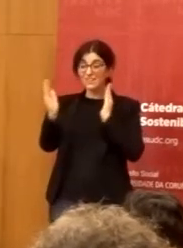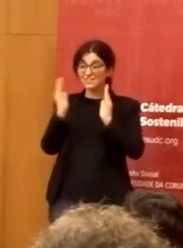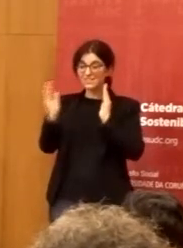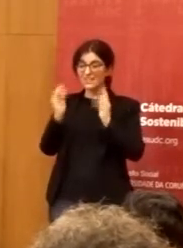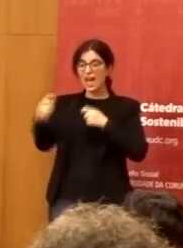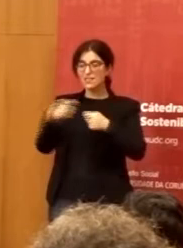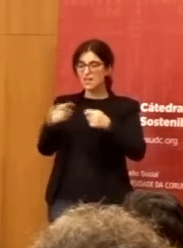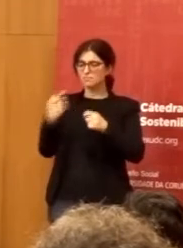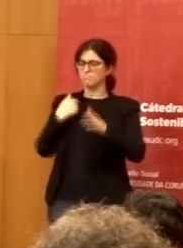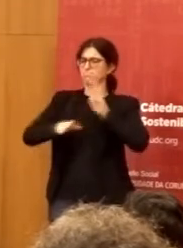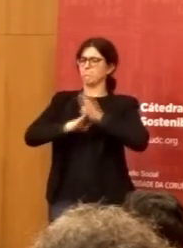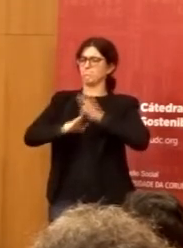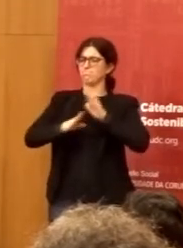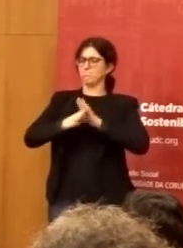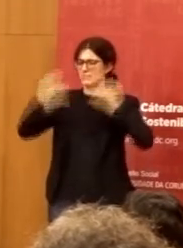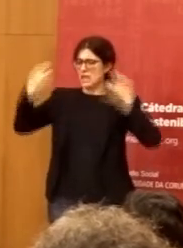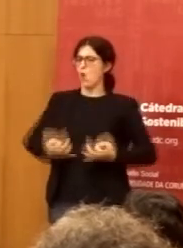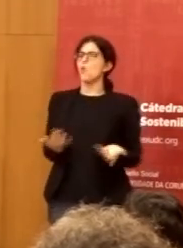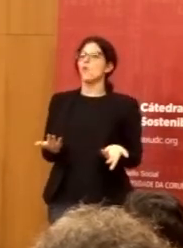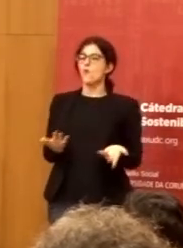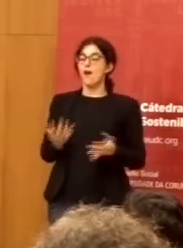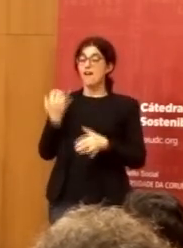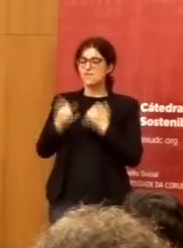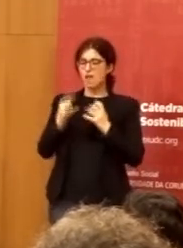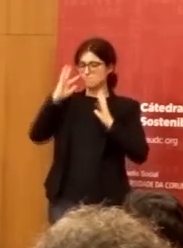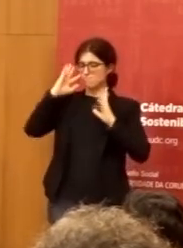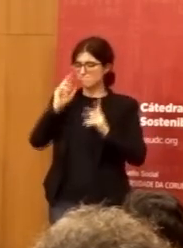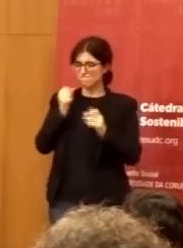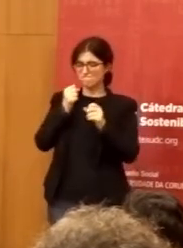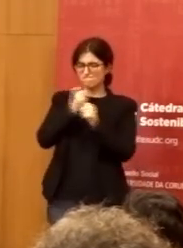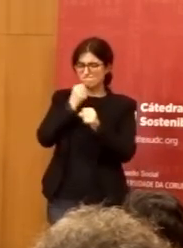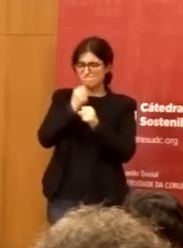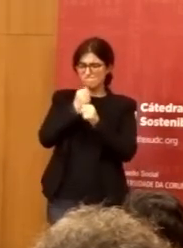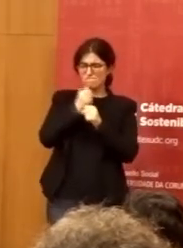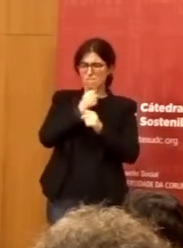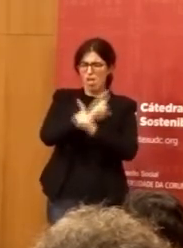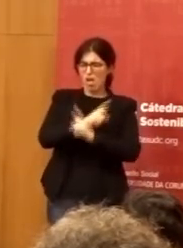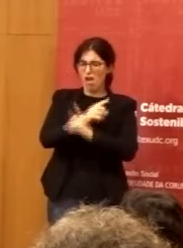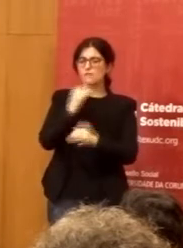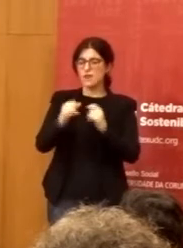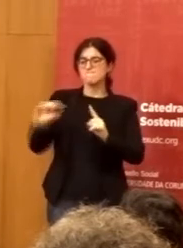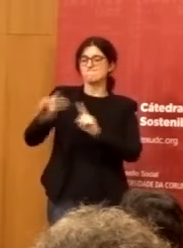tiendas, sigo mi camino convencido de que tarde o temprano y con esfuerzo encontraré un empleo.